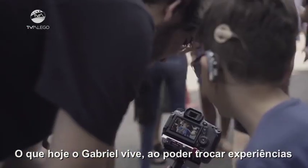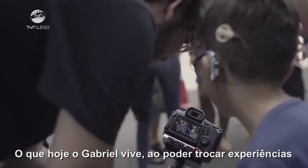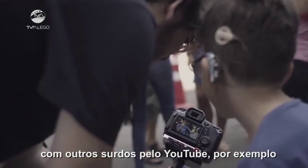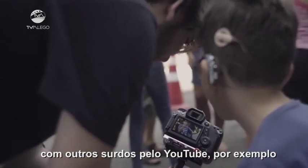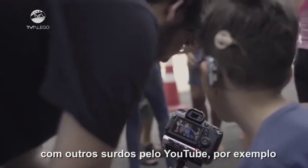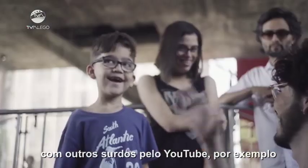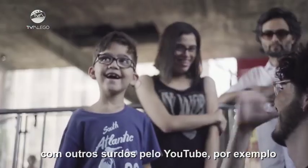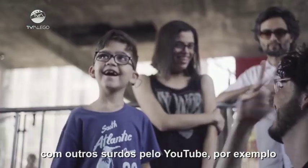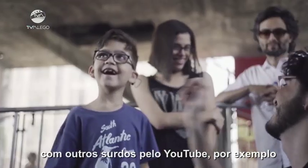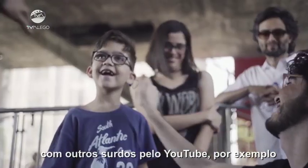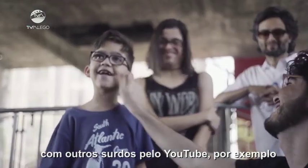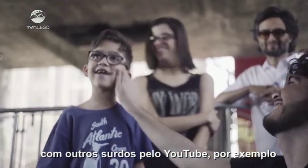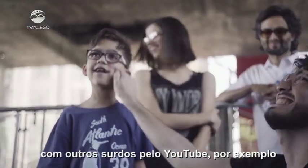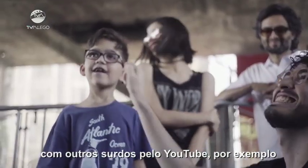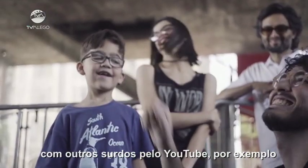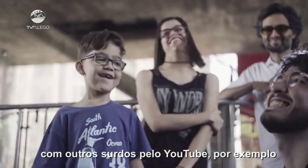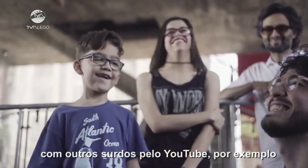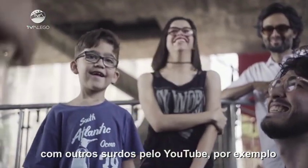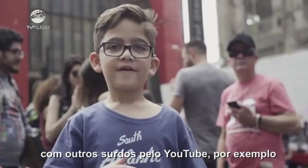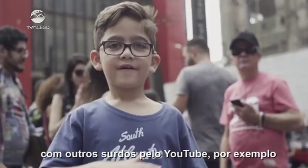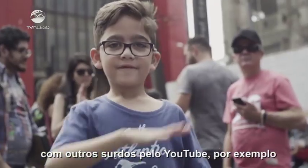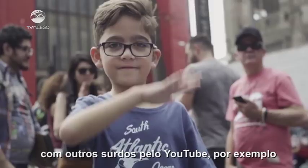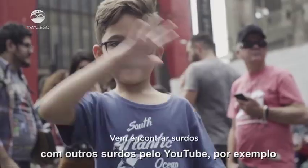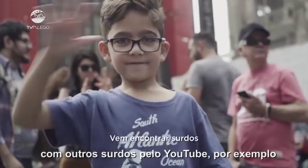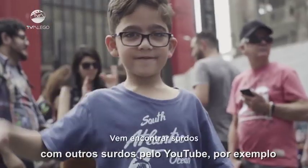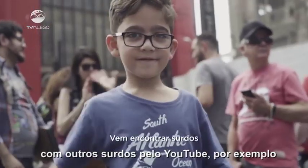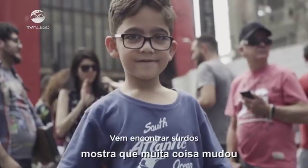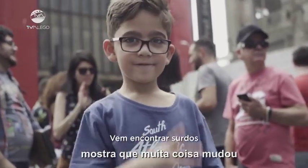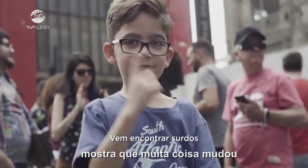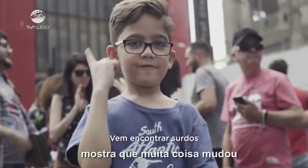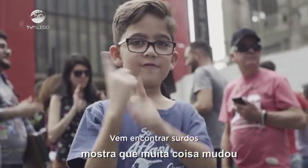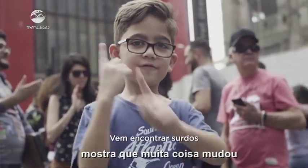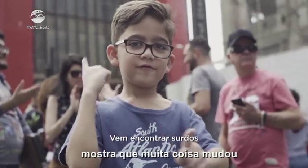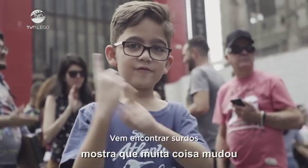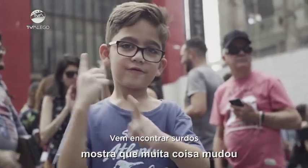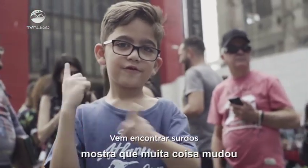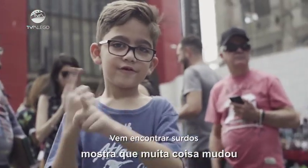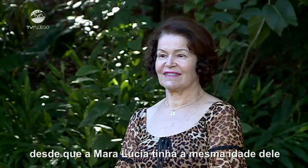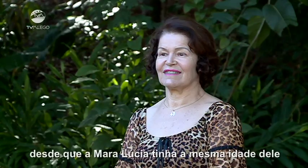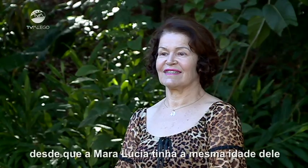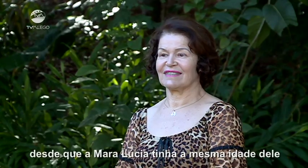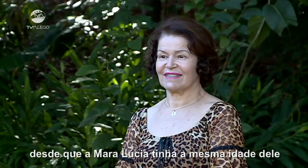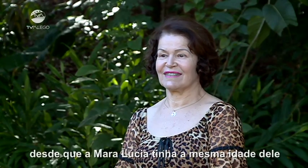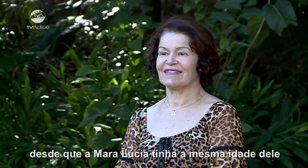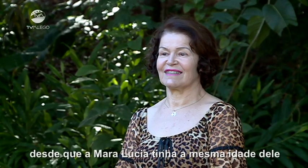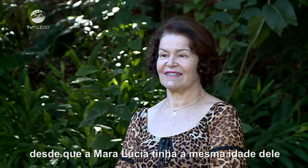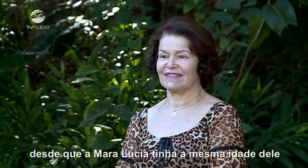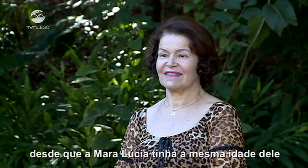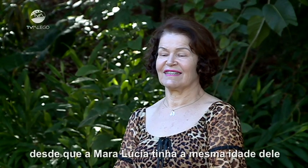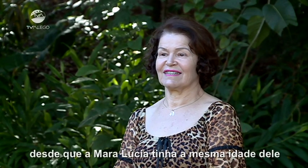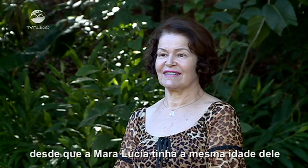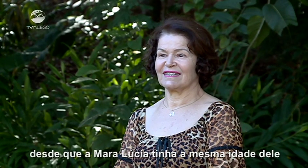experiências com outros surdos pelo YouTube, por exemplo, mostra que muita coisa mudou desde que a Mara Lúcia tinha a mesma idade